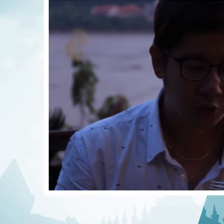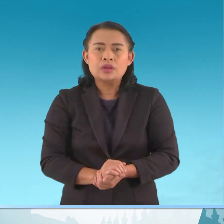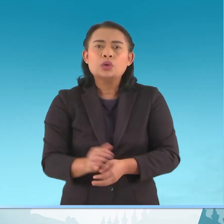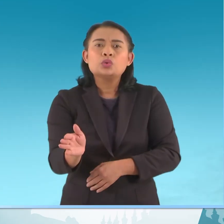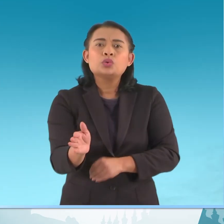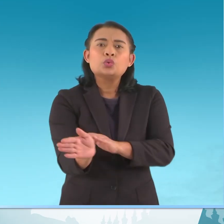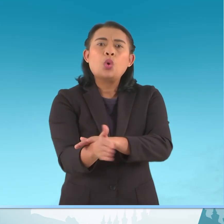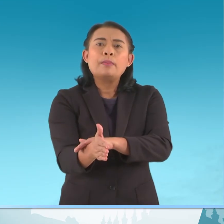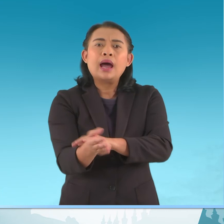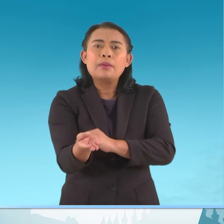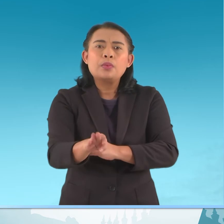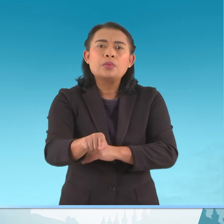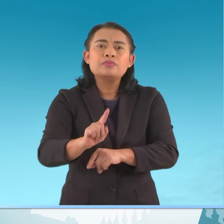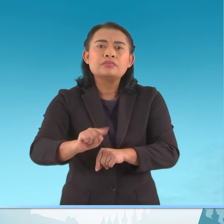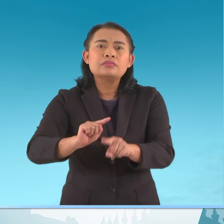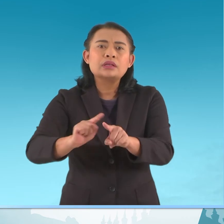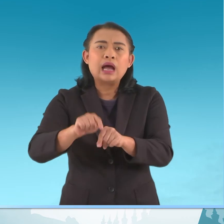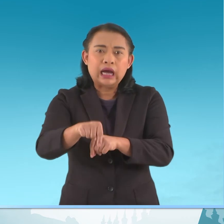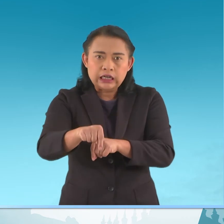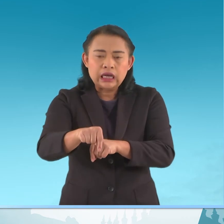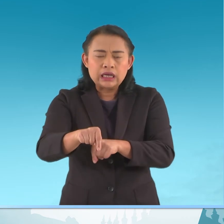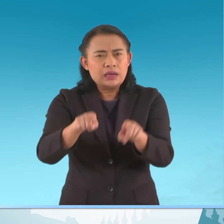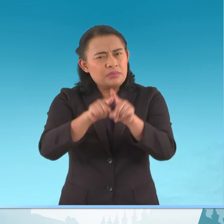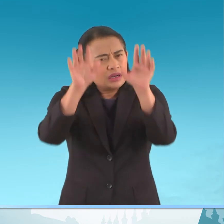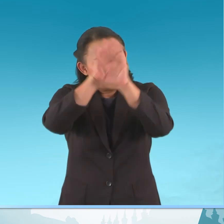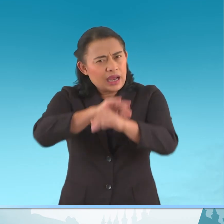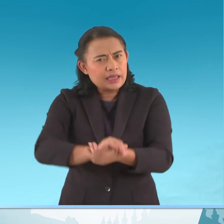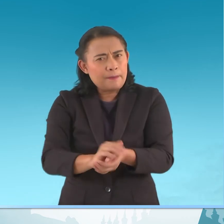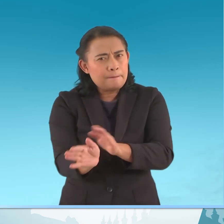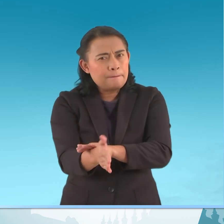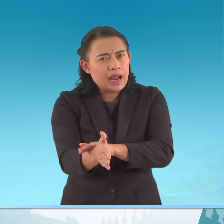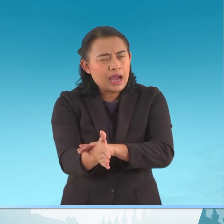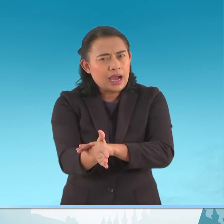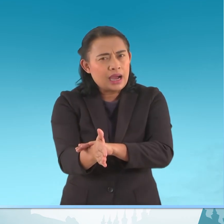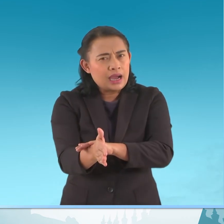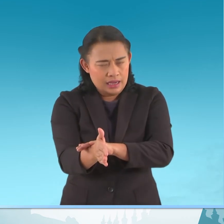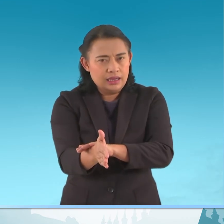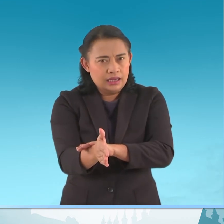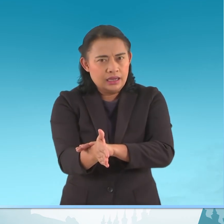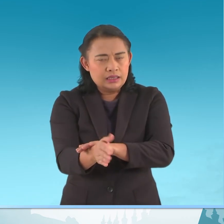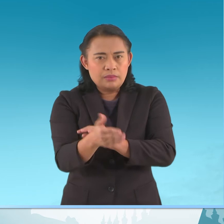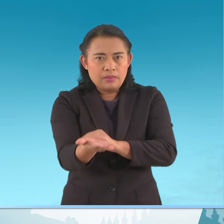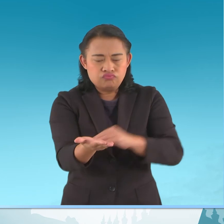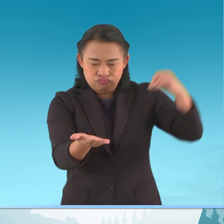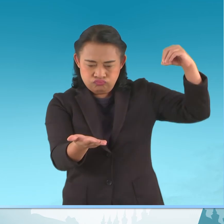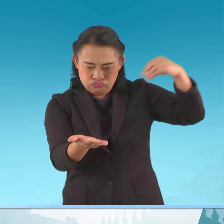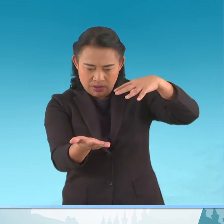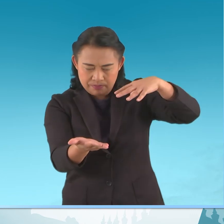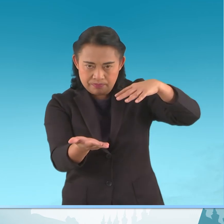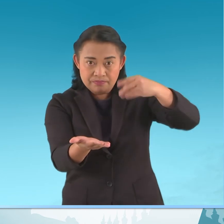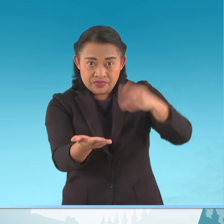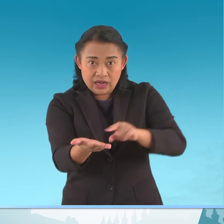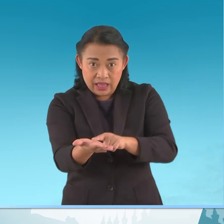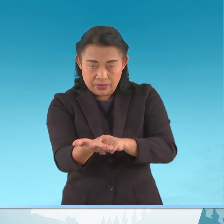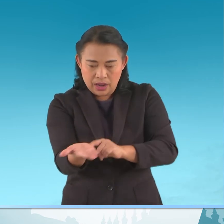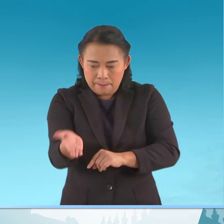ตัวไปย่างเนี่ยมันมีอารมณ์ความควายกว่าแดดเดียวเหมือนก็ปลาไปตากแบบ